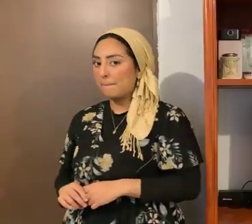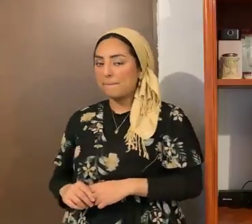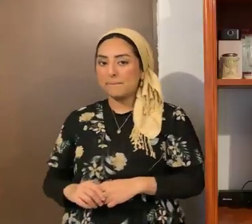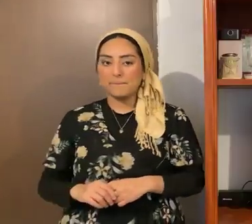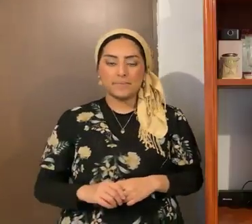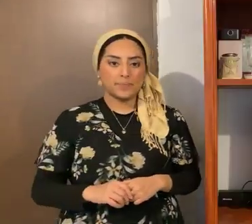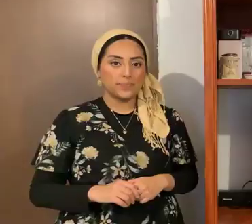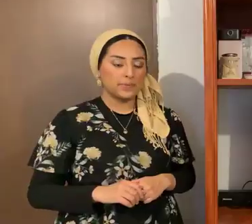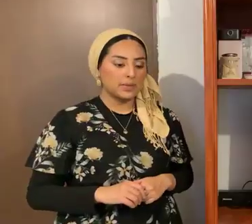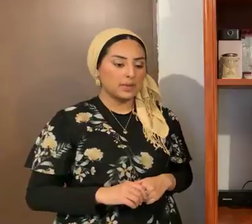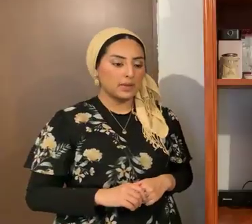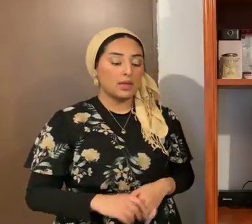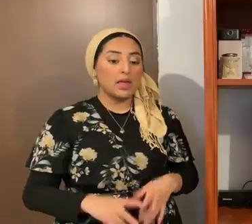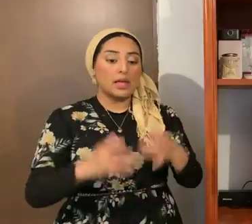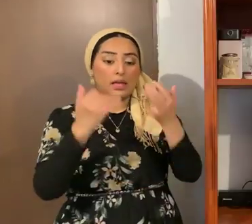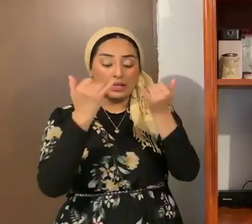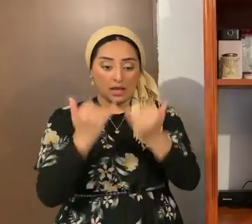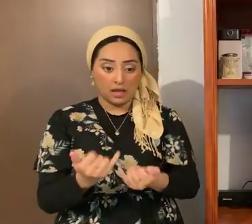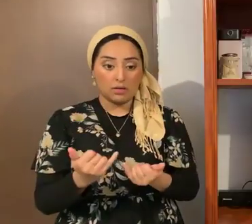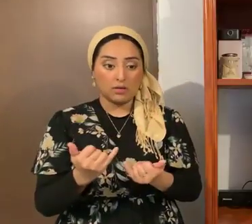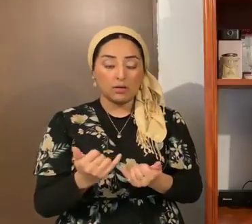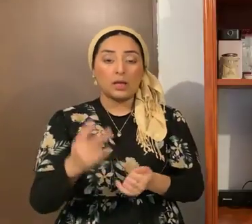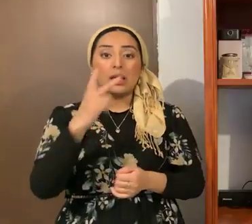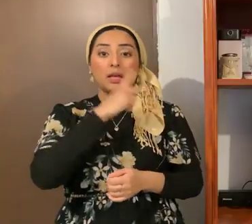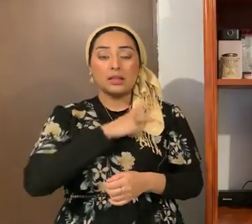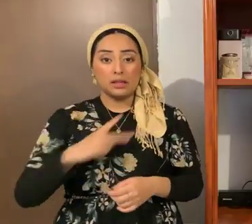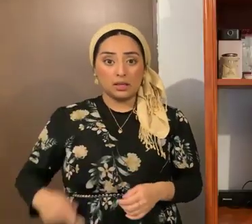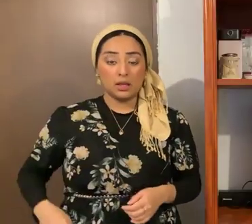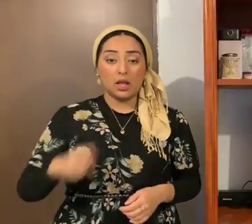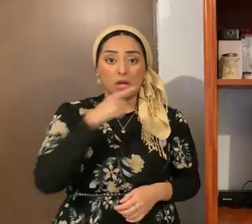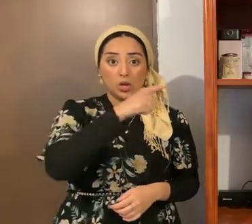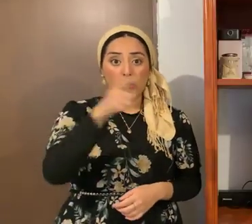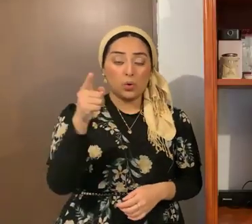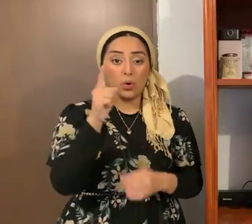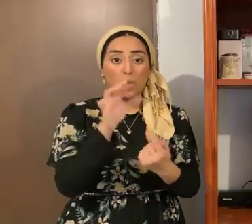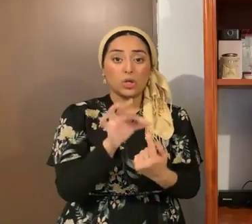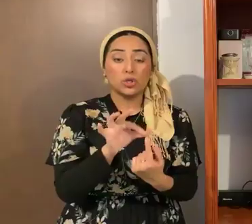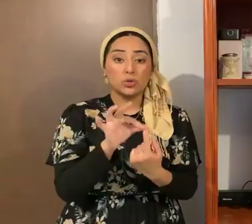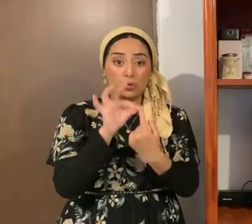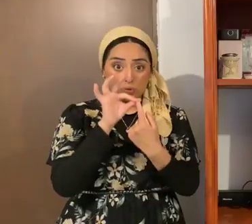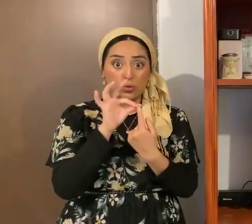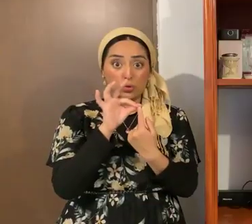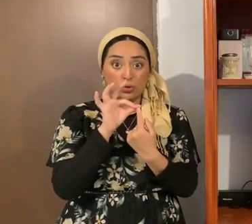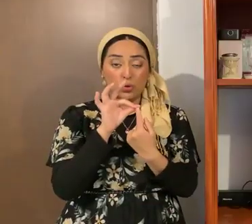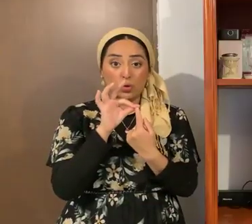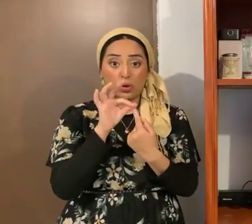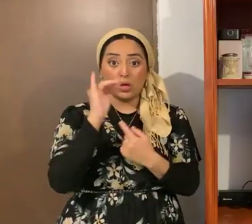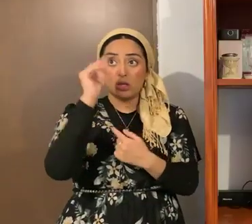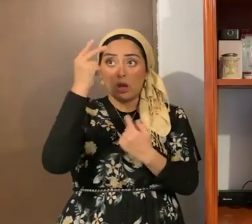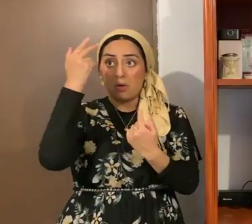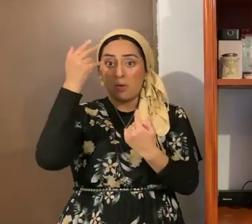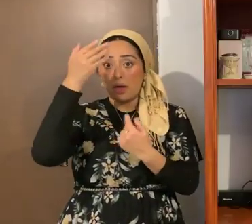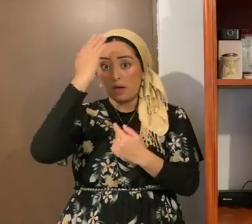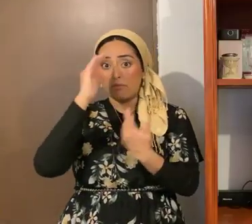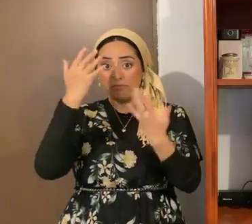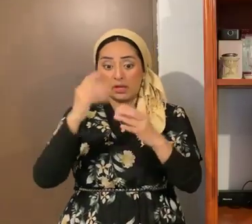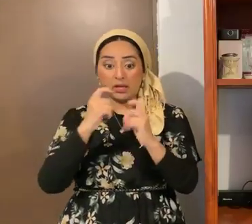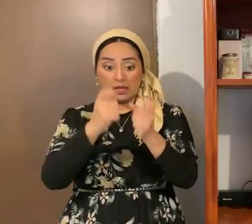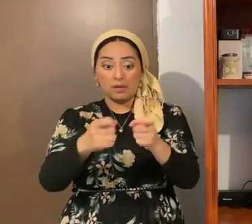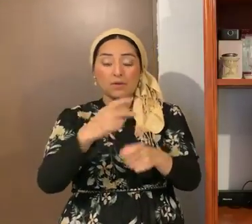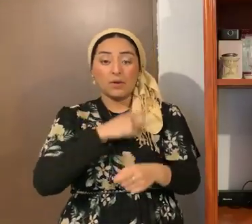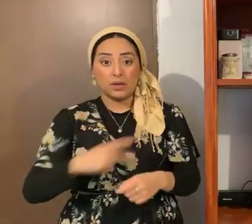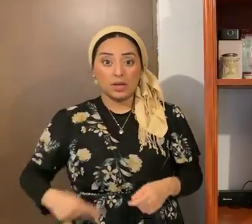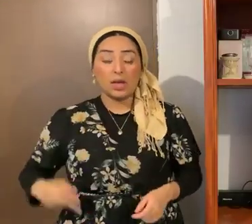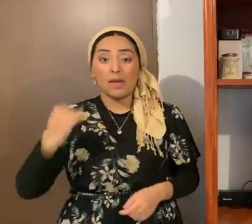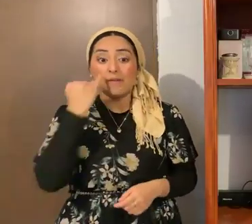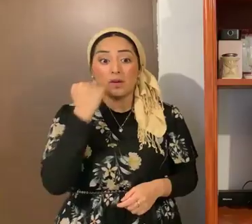Se saquen. Ahora pues, he aquí el rey que habéis elegido, el cual pedisteis. Ya veis que Yahweh ha puesto rey sobre vosotros.